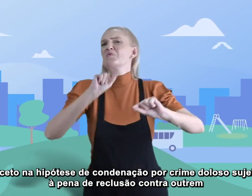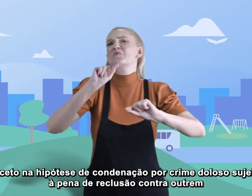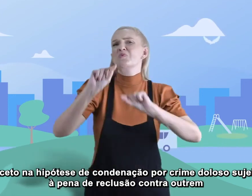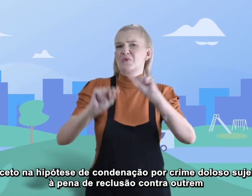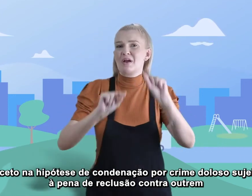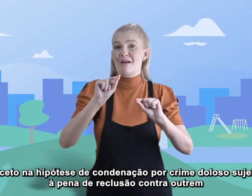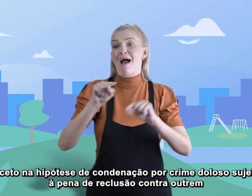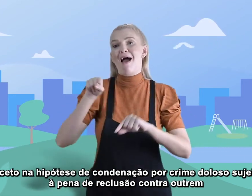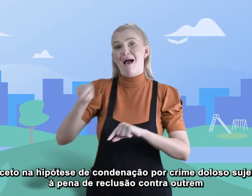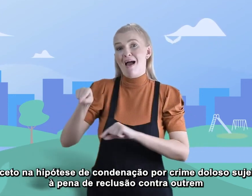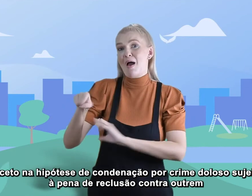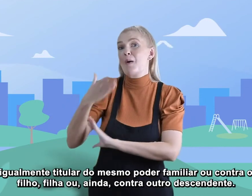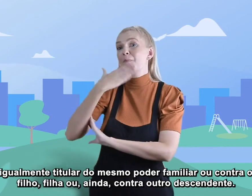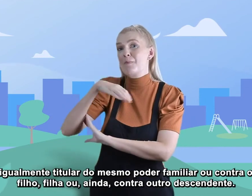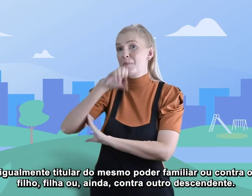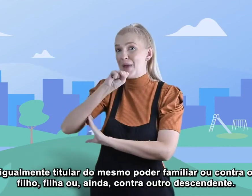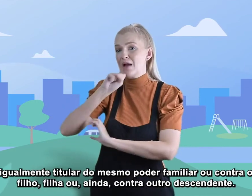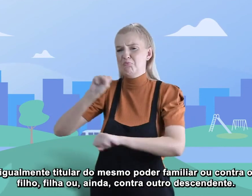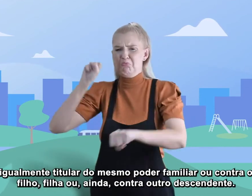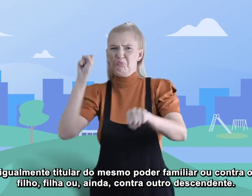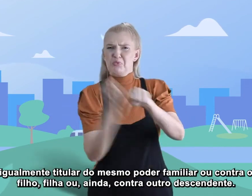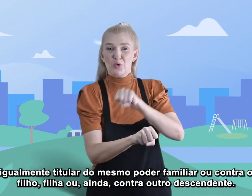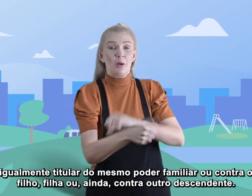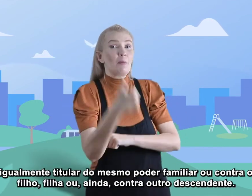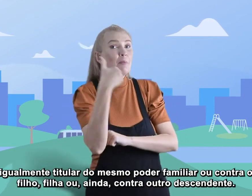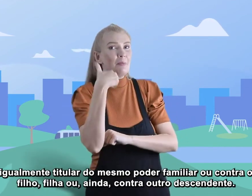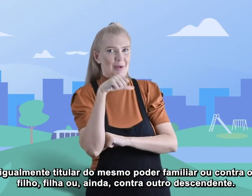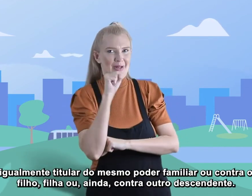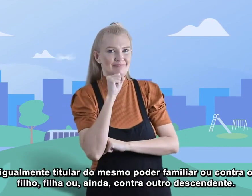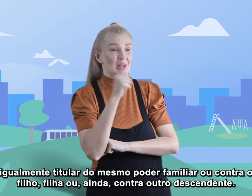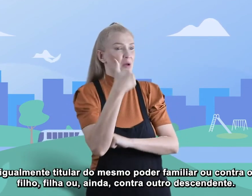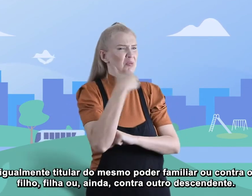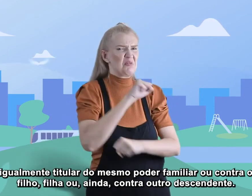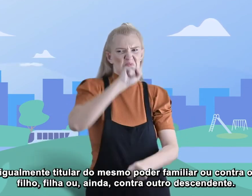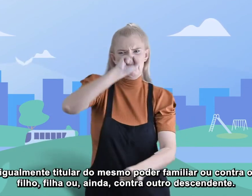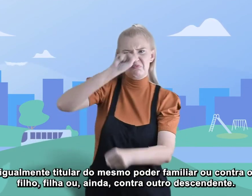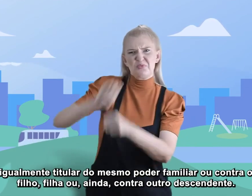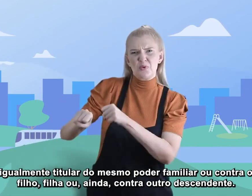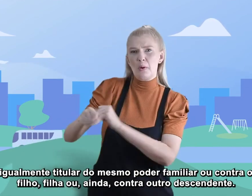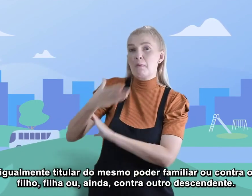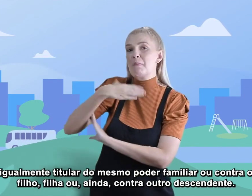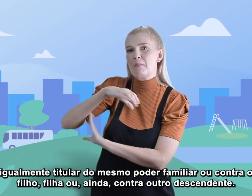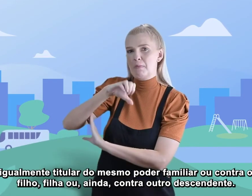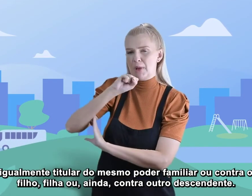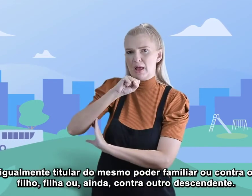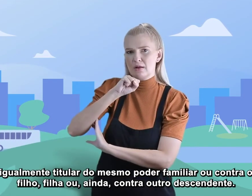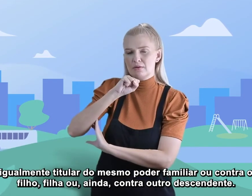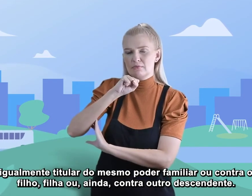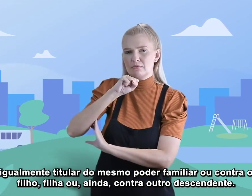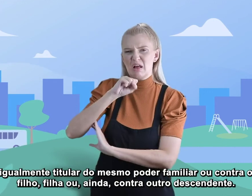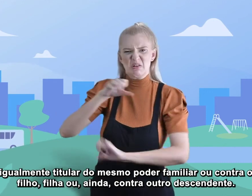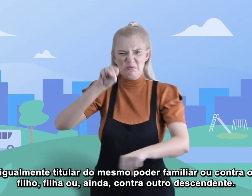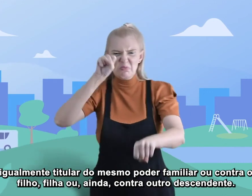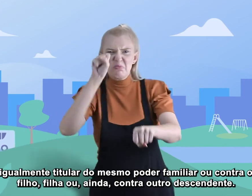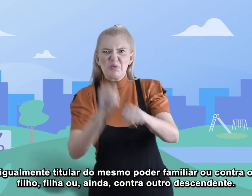reclusão contra outrem igualmente titular do mesmo poder familiar, ou contra o filho, filha, ou ainda